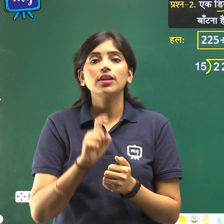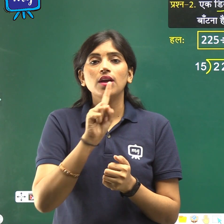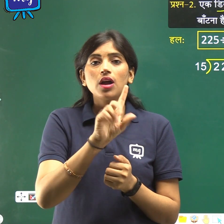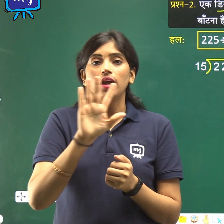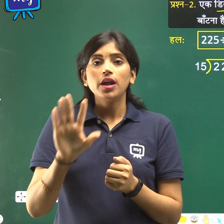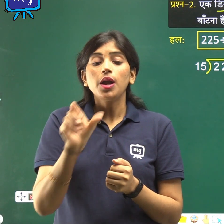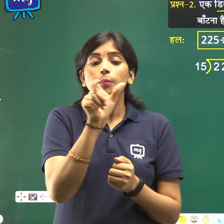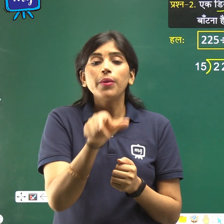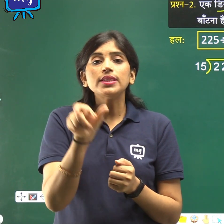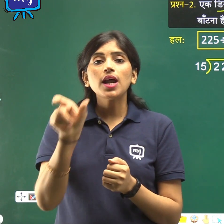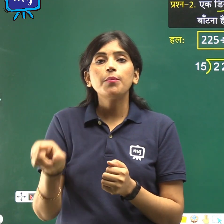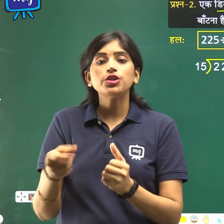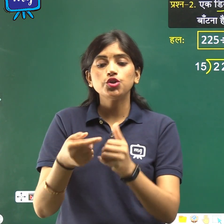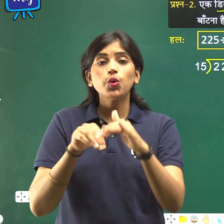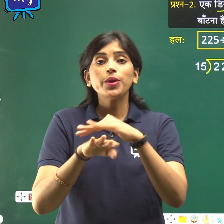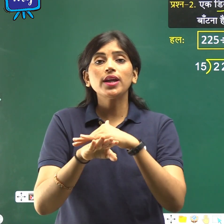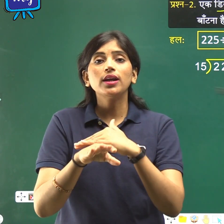15 बच्चों में